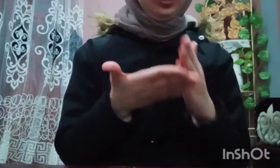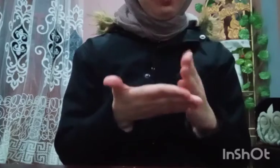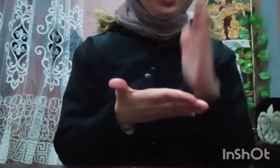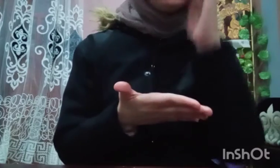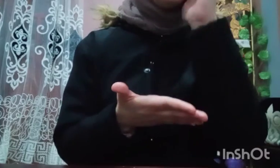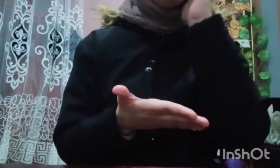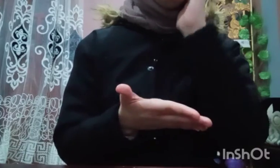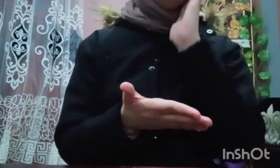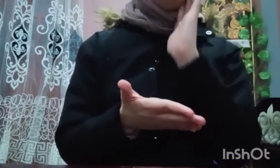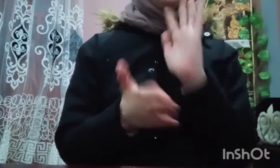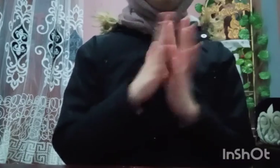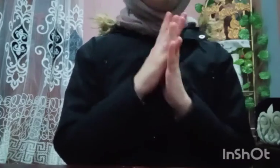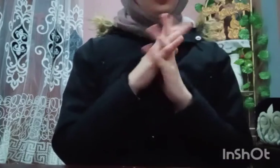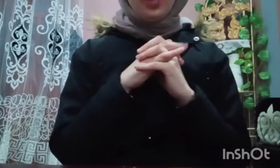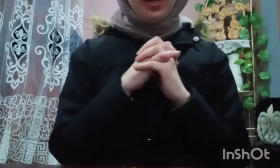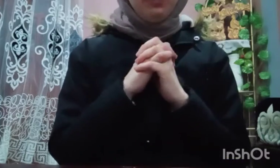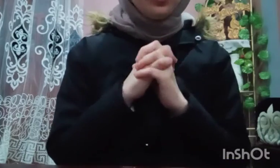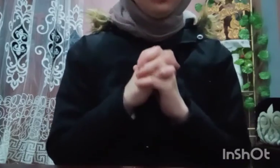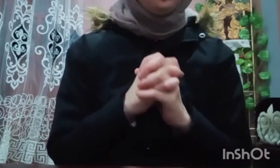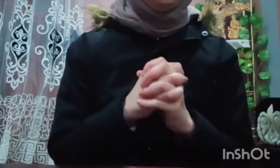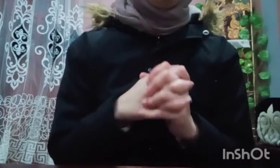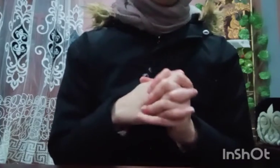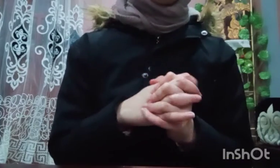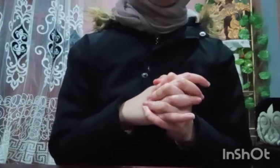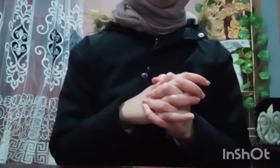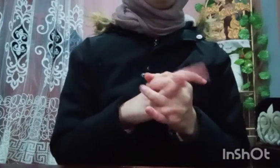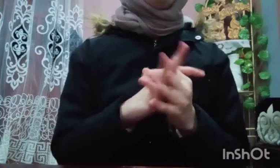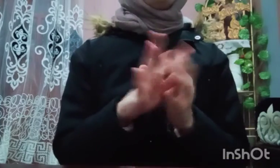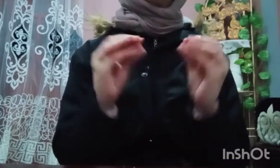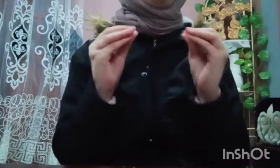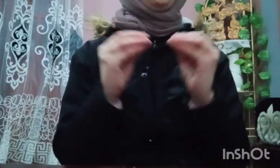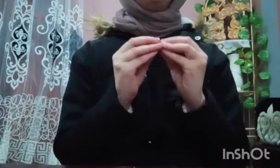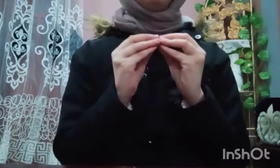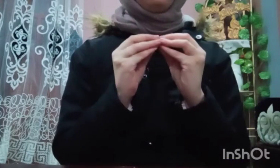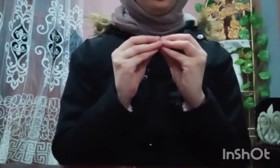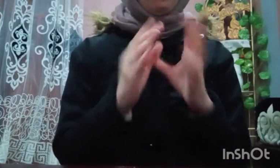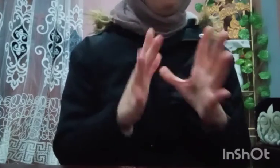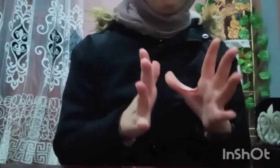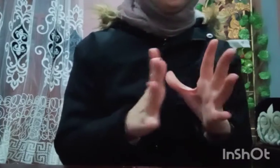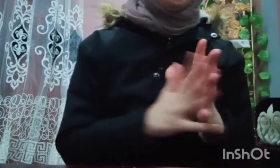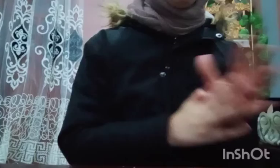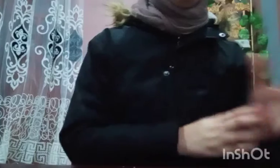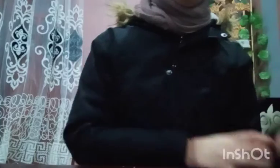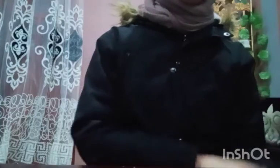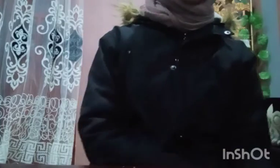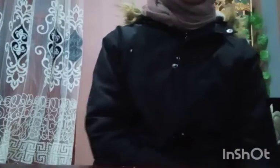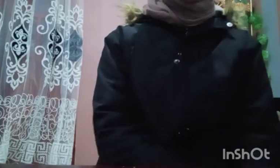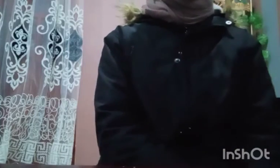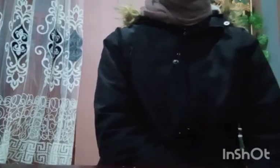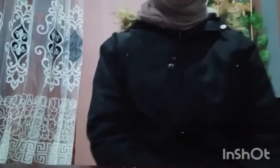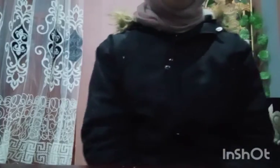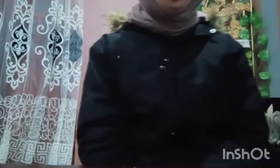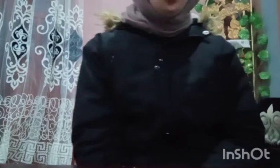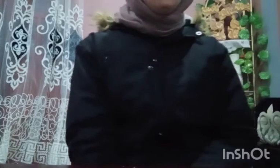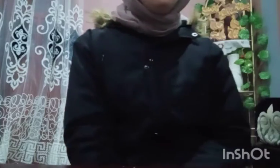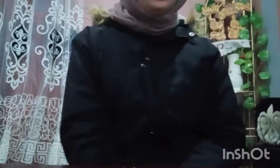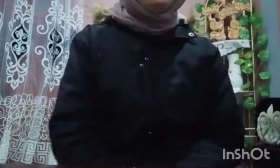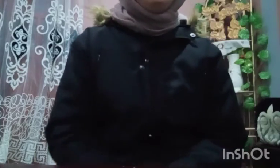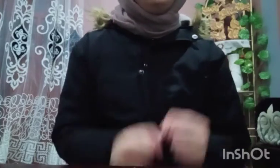التعليمات كانت عراقيل بزاف تجيني في الطريق وسبحان الله والمفاجاه كل عراقيل تجيني كنت عندي